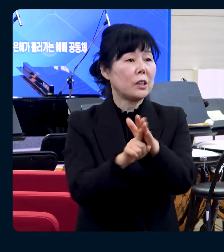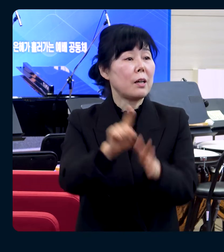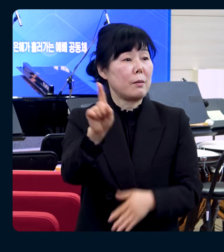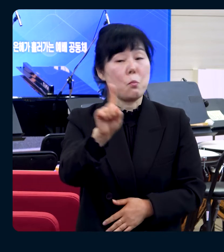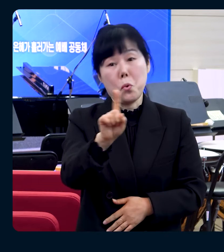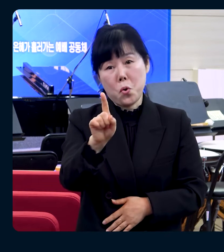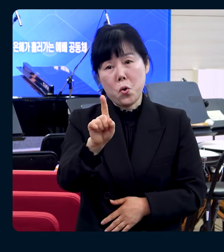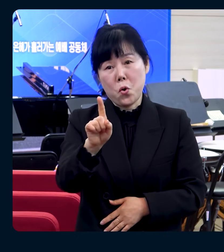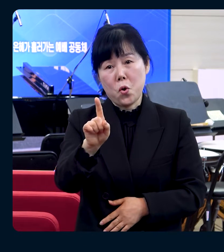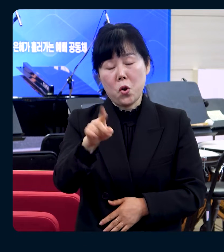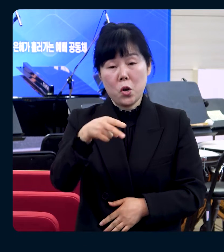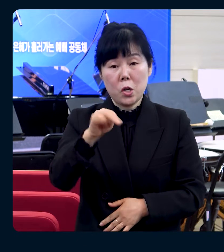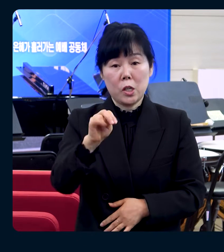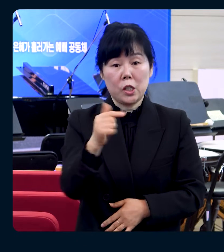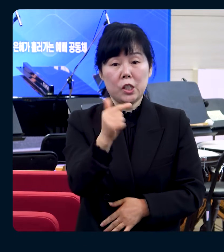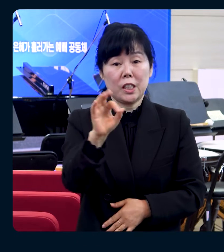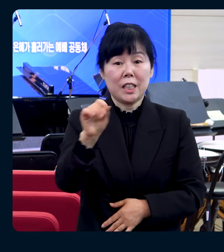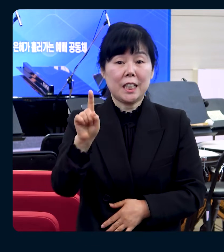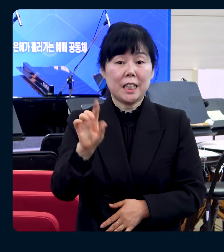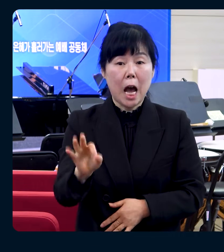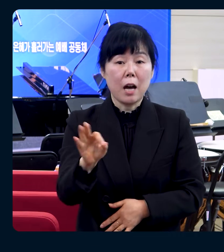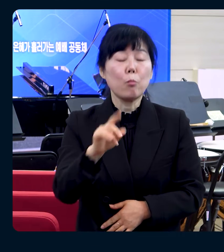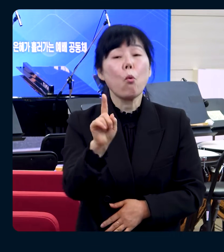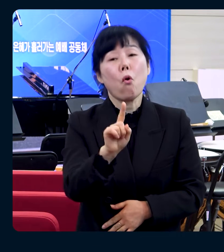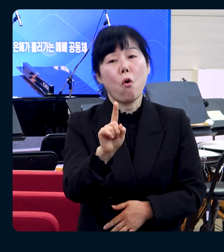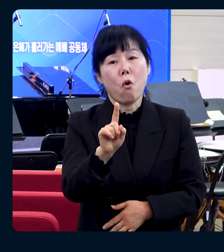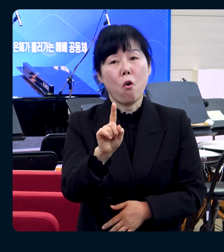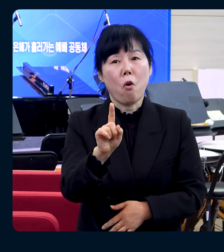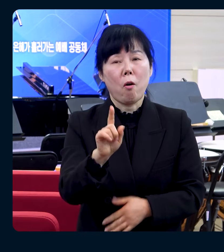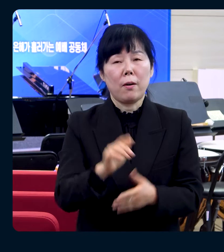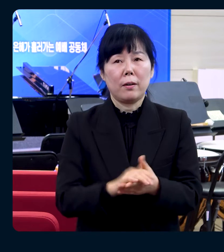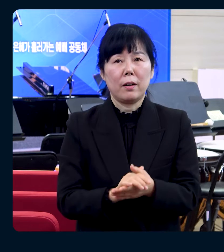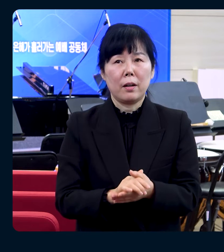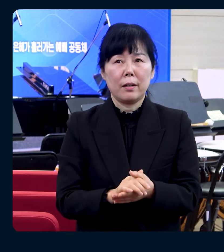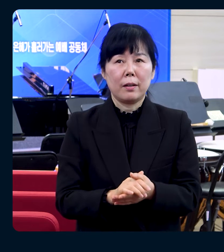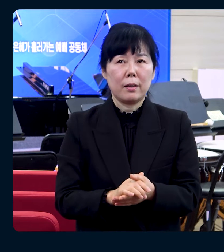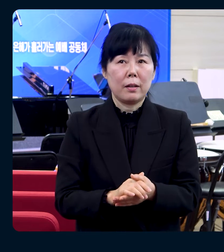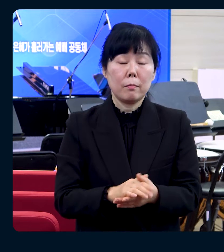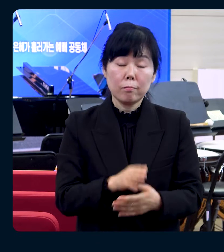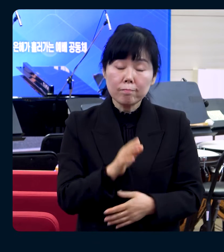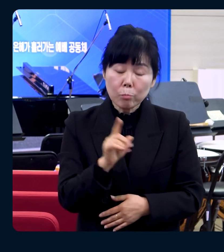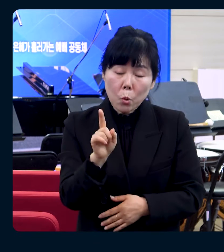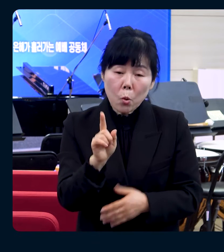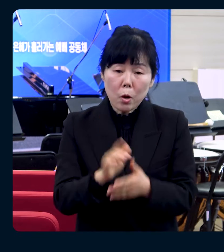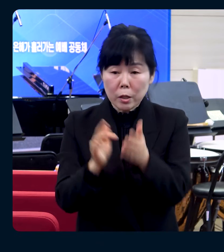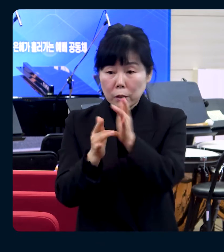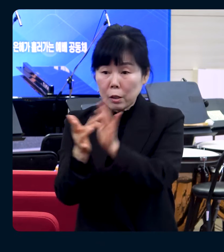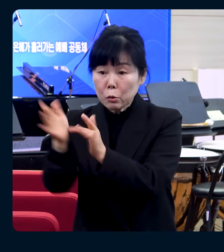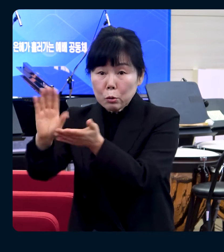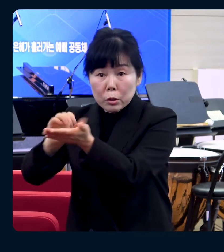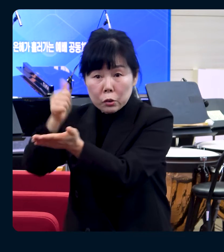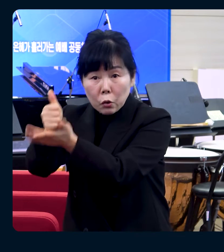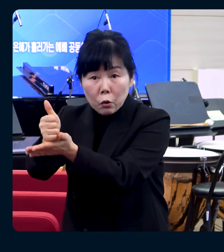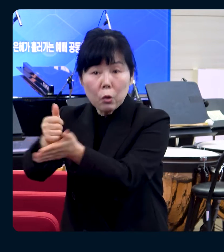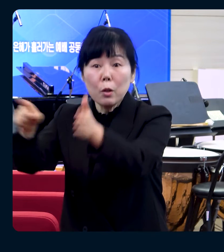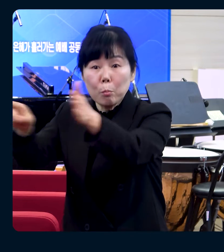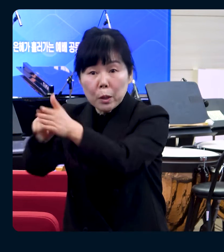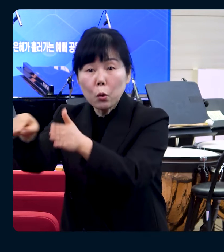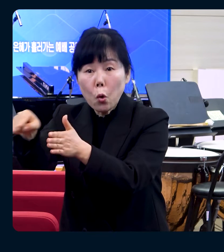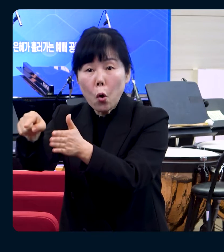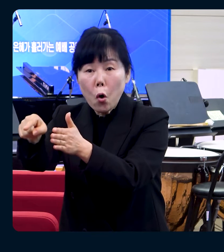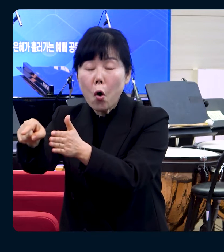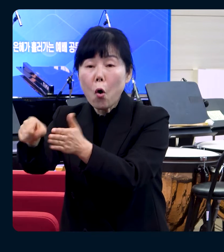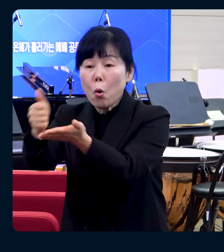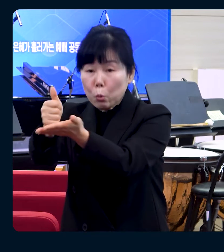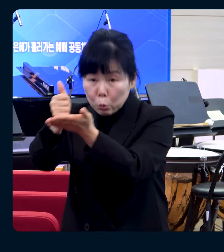뭡니까? 라고 묻는다면 여러분 어떻게 정의하시겠어요? 여러 가지 정의가 가능하겠지만 그렇습니다. 예수 그리스도를